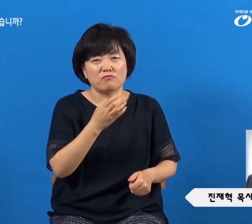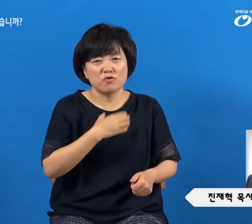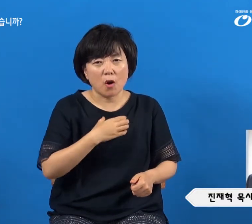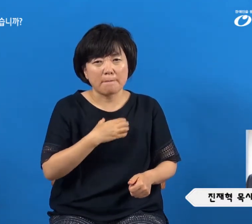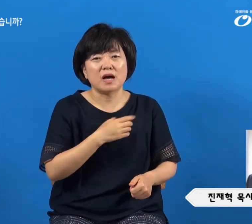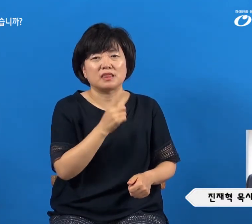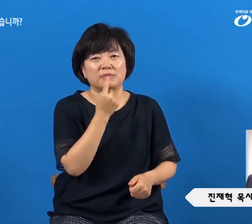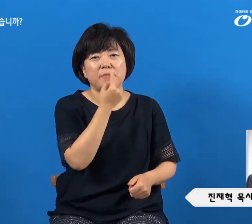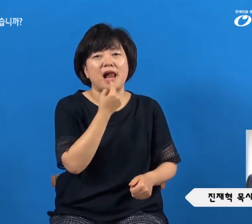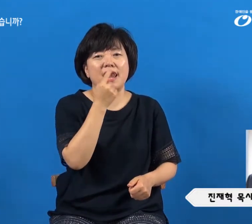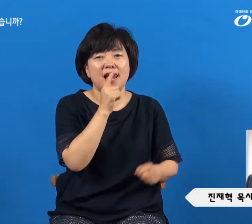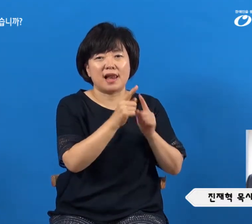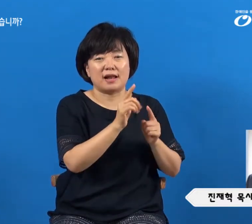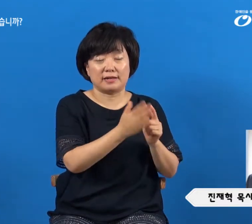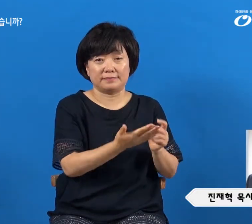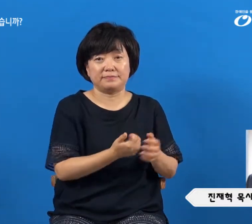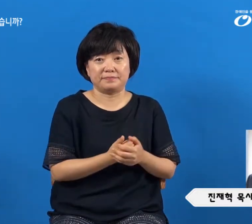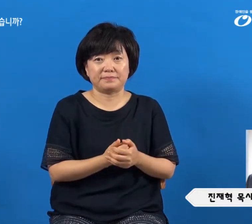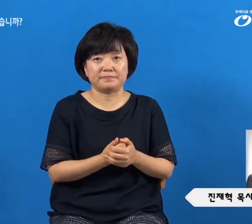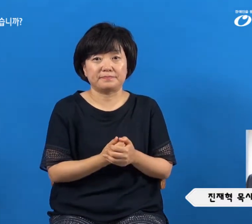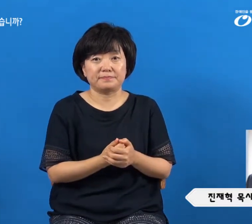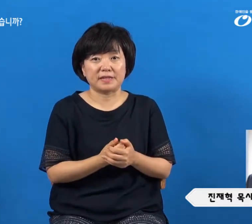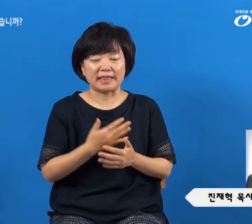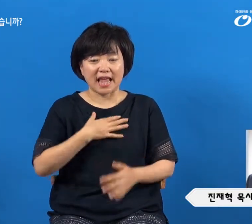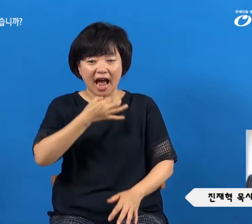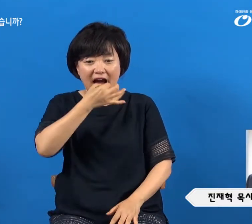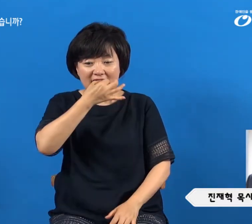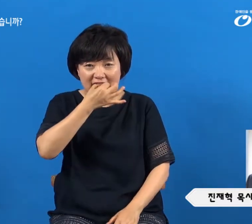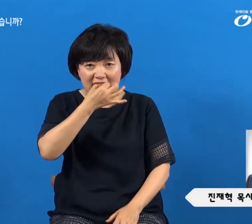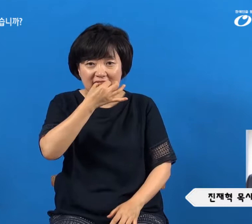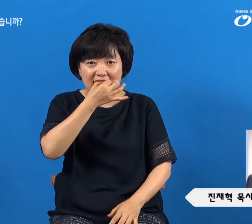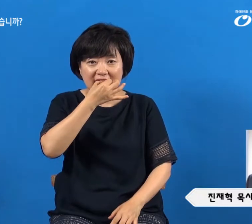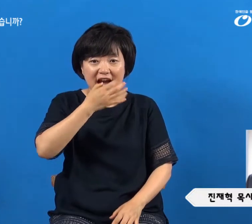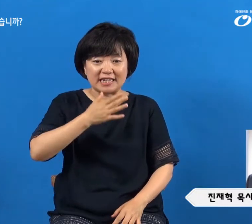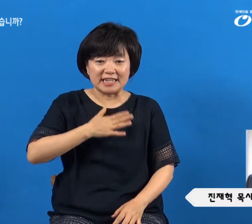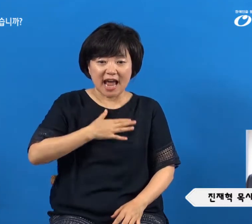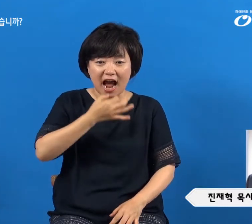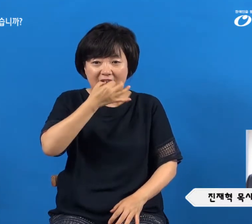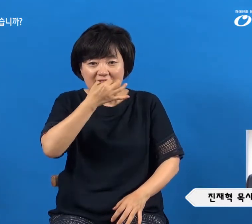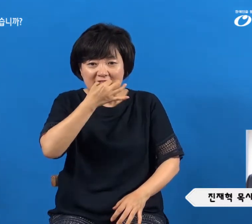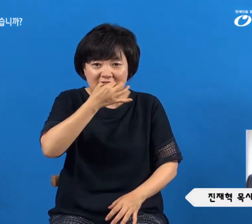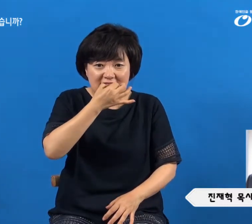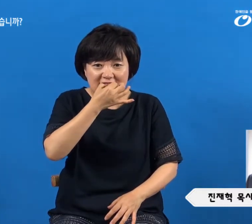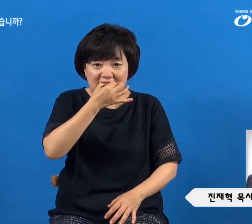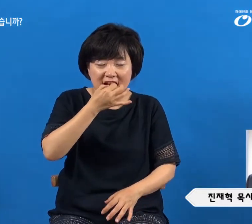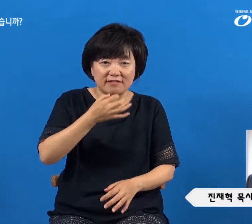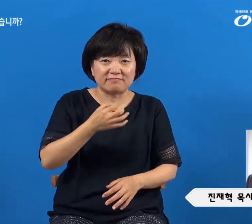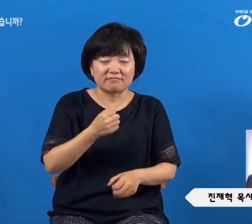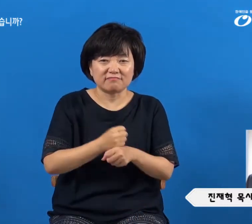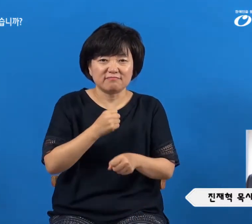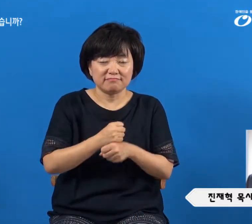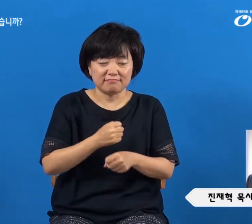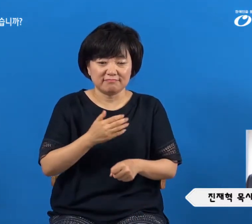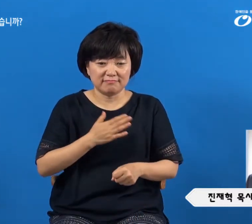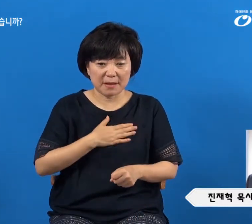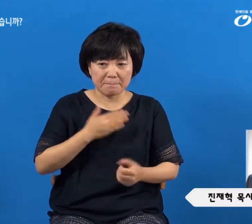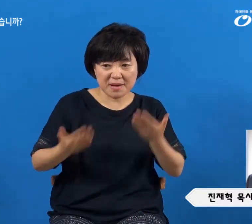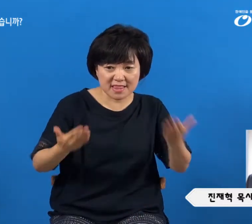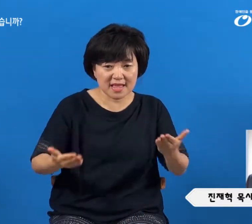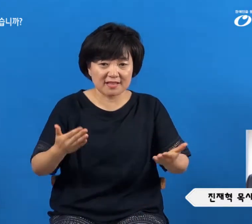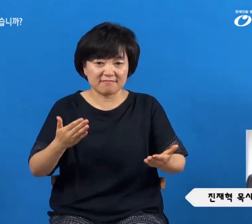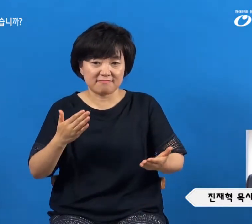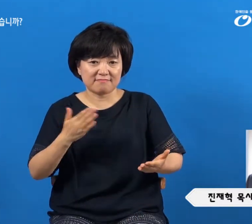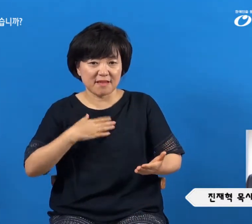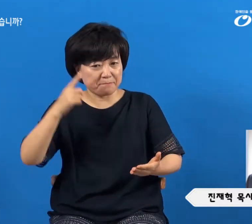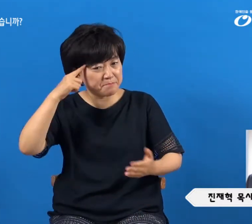될 수밖에 없습니다. 내 욕심이, 내 욕망이, 내 판단과 이해가